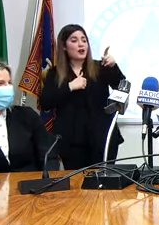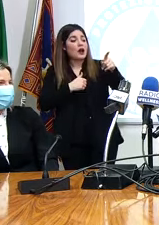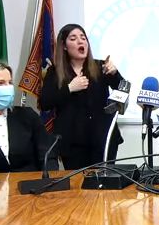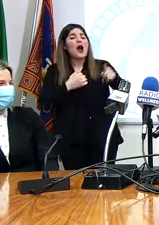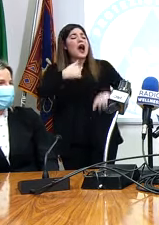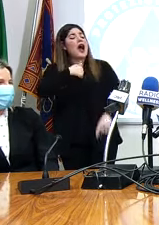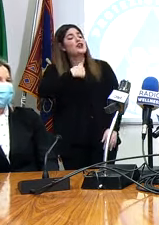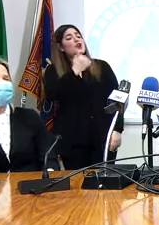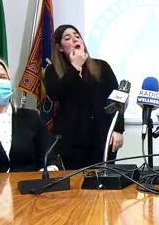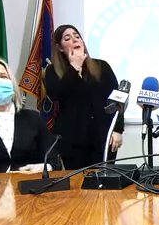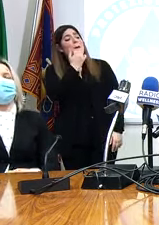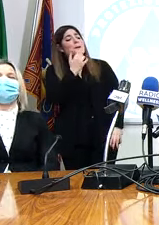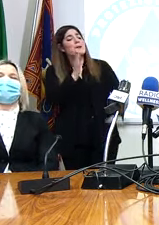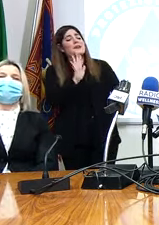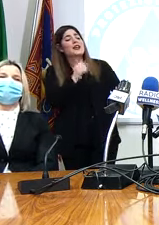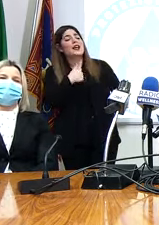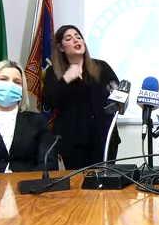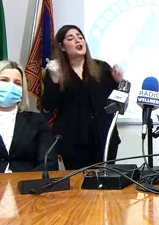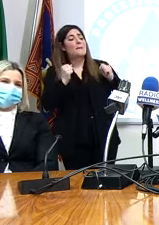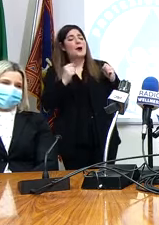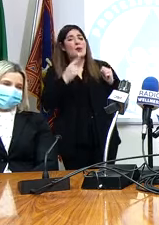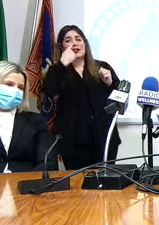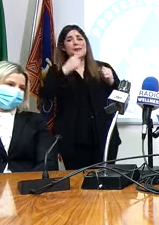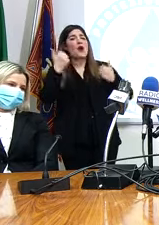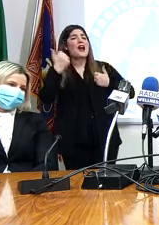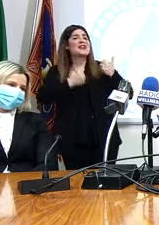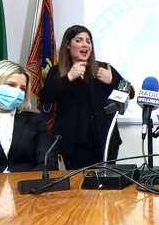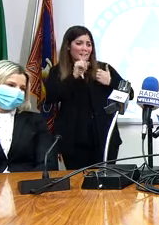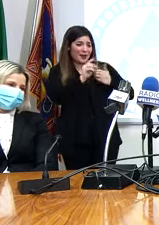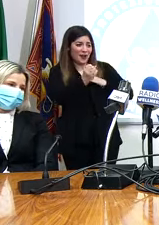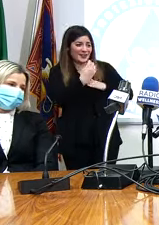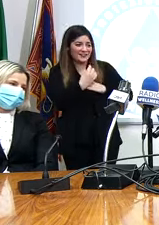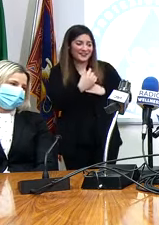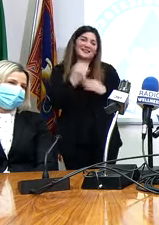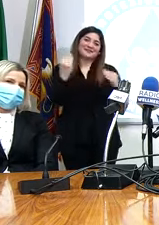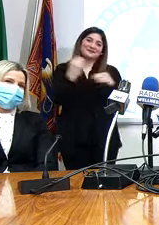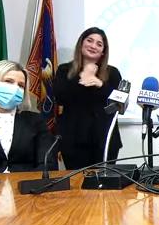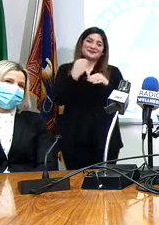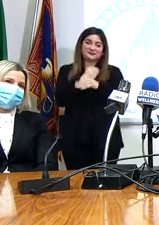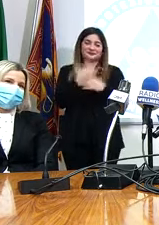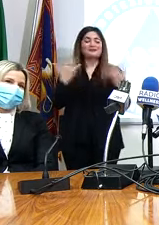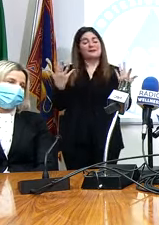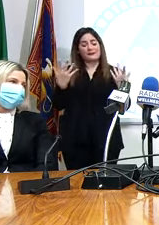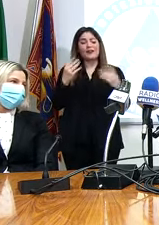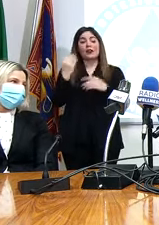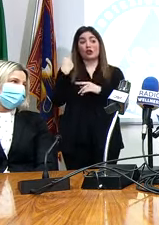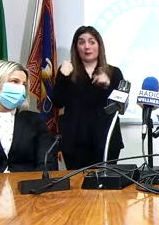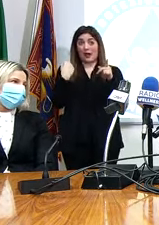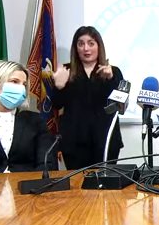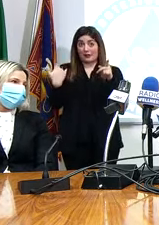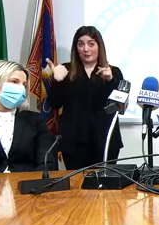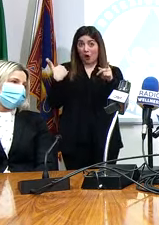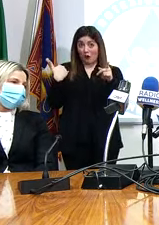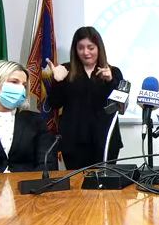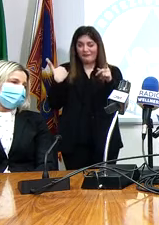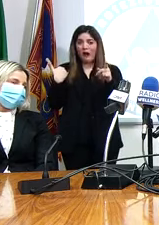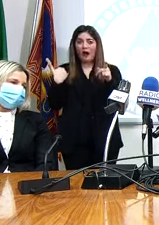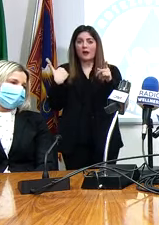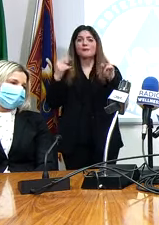No, nessun esame. Allora, la domanda era sulla mortalità. Allora, la mortalità per chi ci ascolta è quella di una